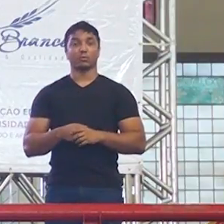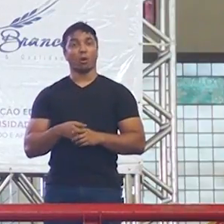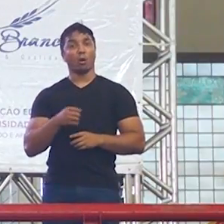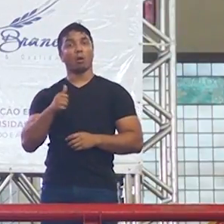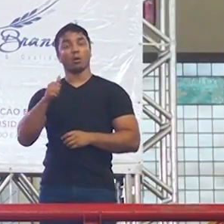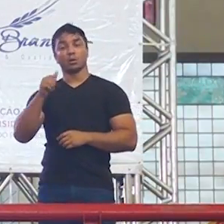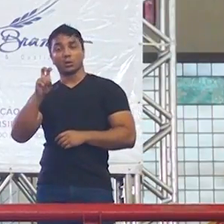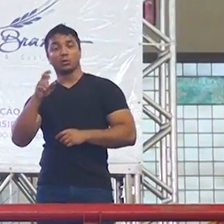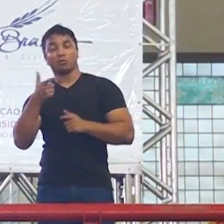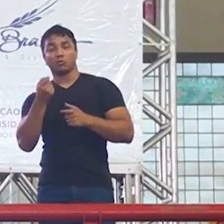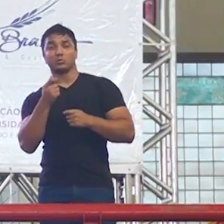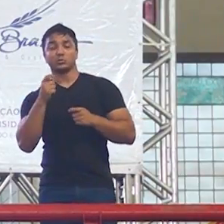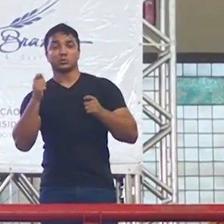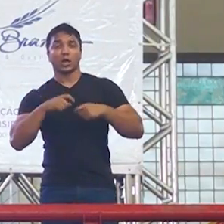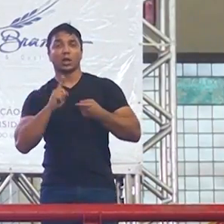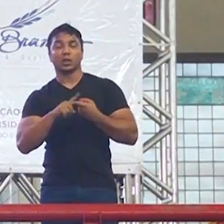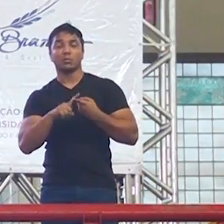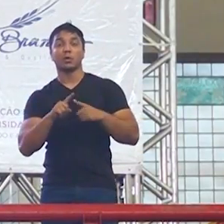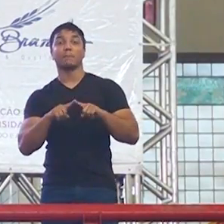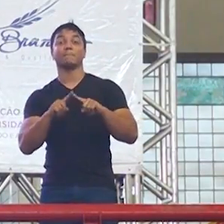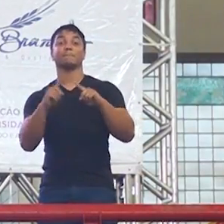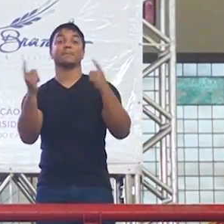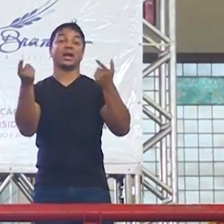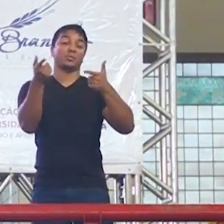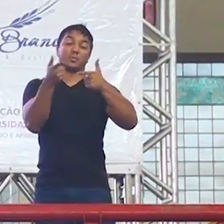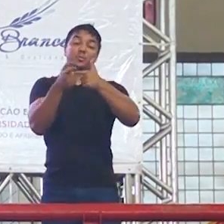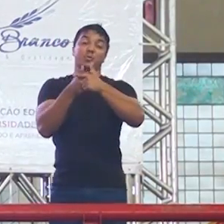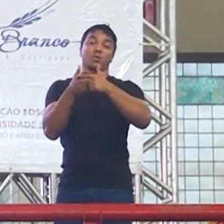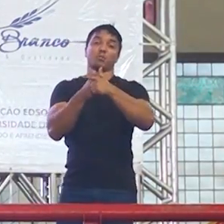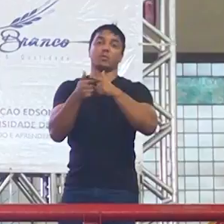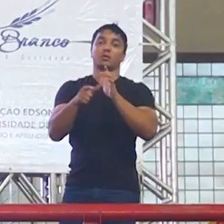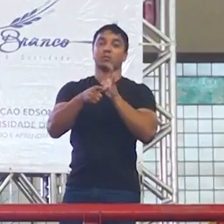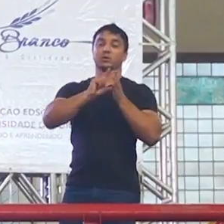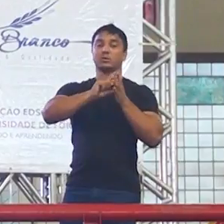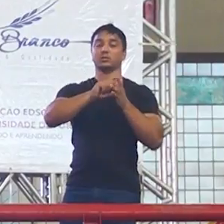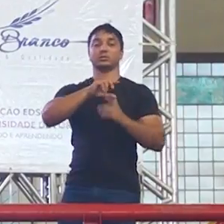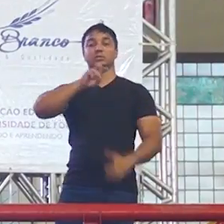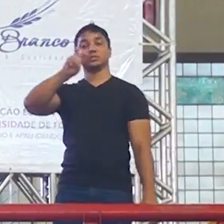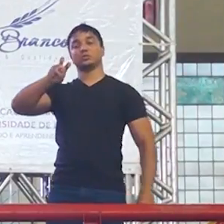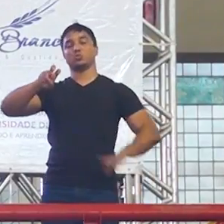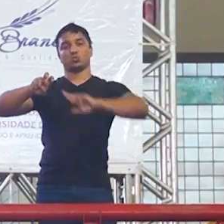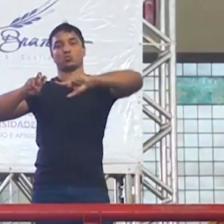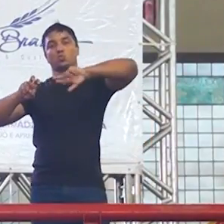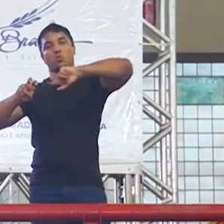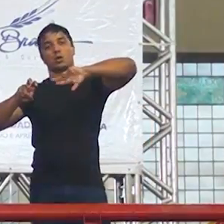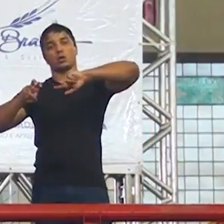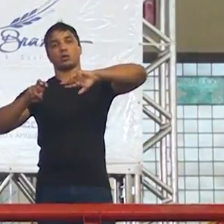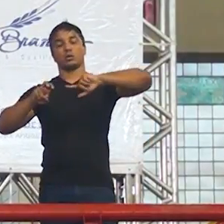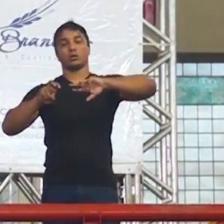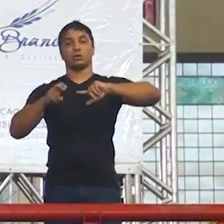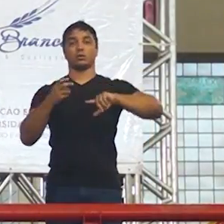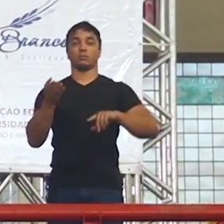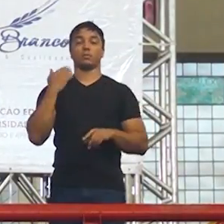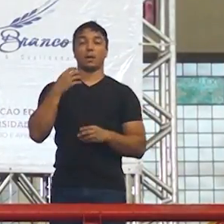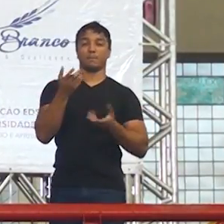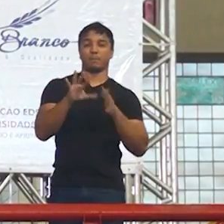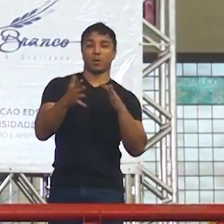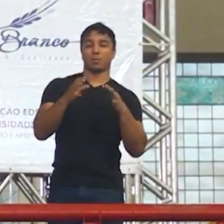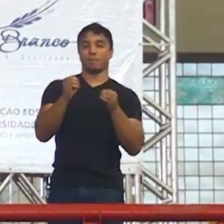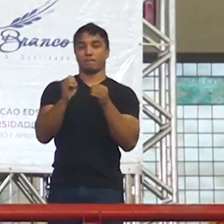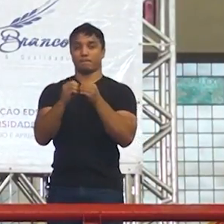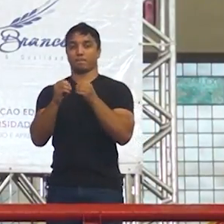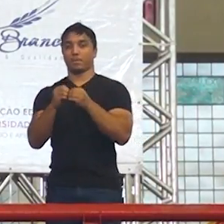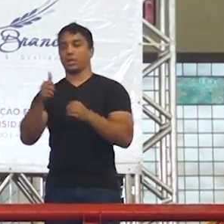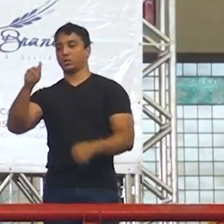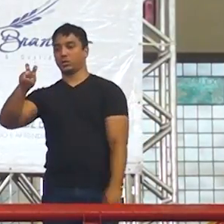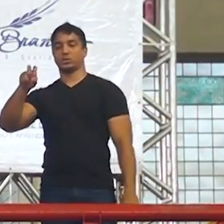aí também dá certo. O problema, pessoal, é que a gente não tinha um de 5 amperes. A gente tinha um de próximo de 15 amperes,